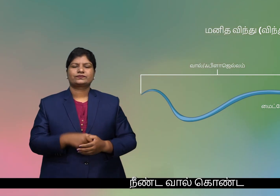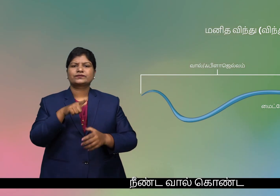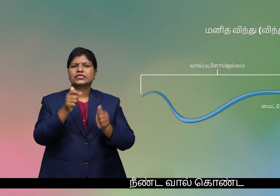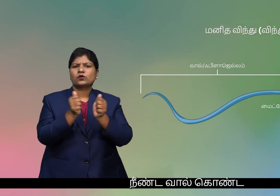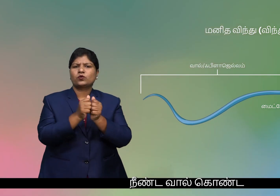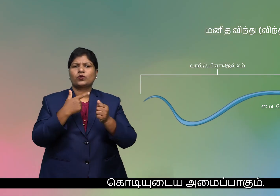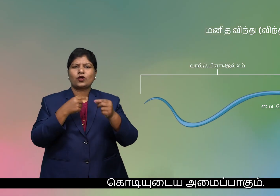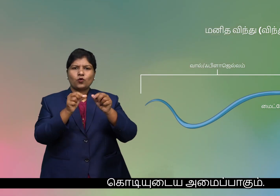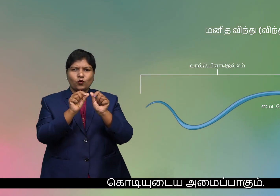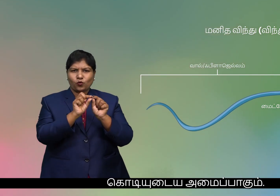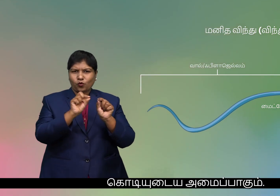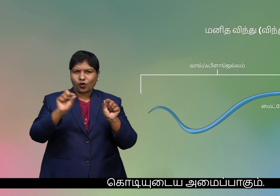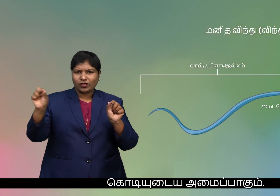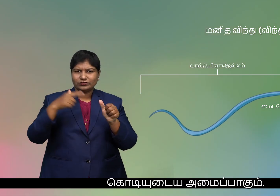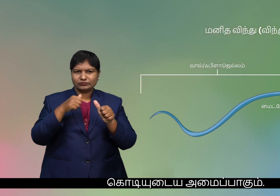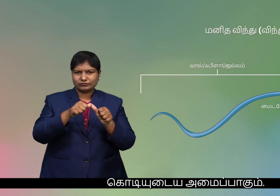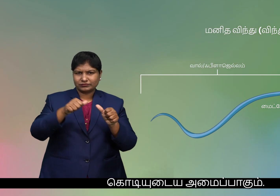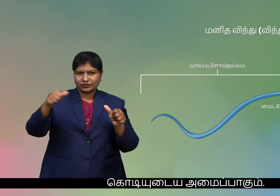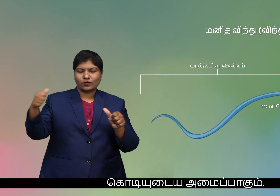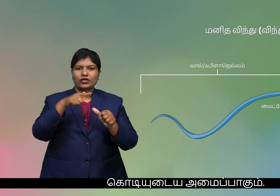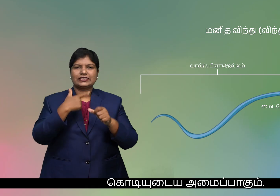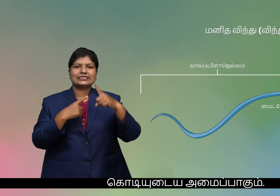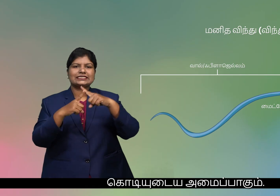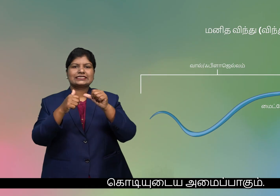நீண்ட வால் கொண்ட கொடியுடைய அமைப்பாகும்.